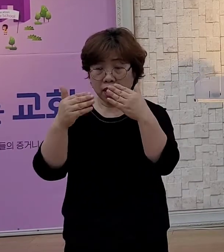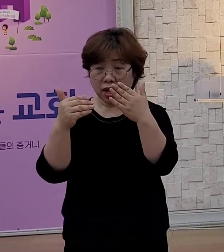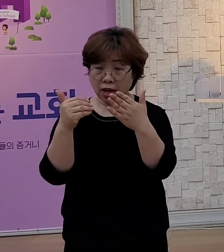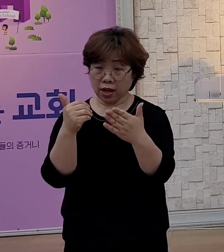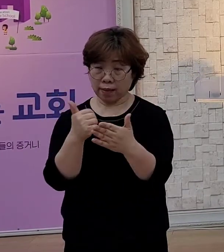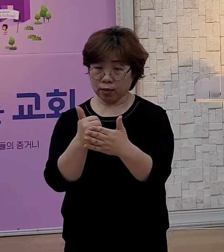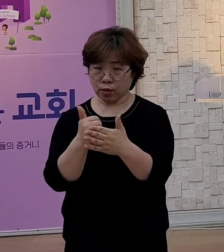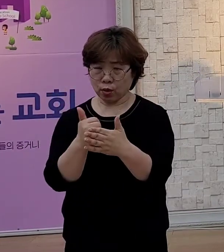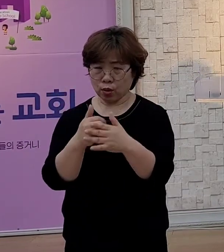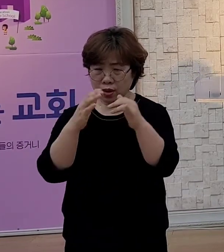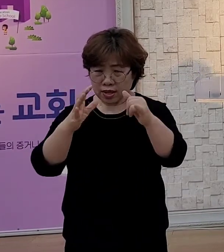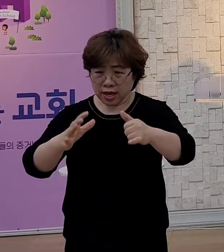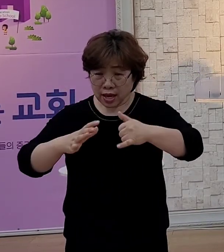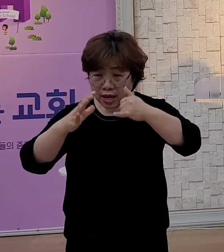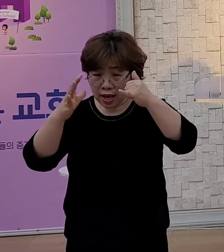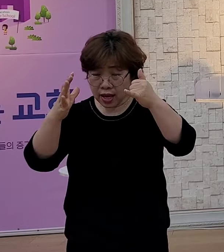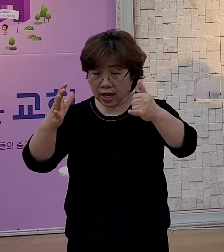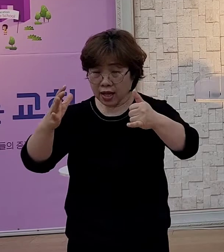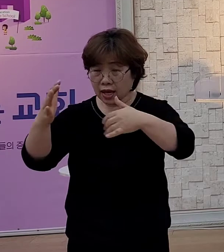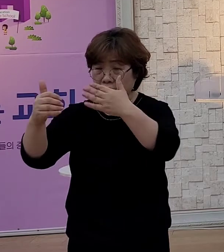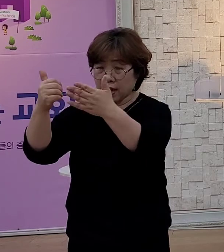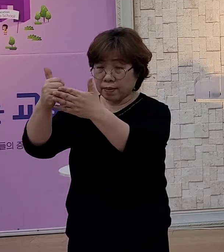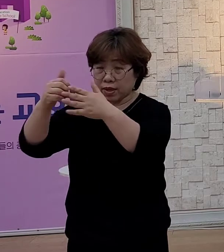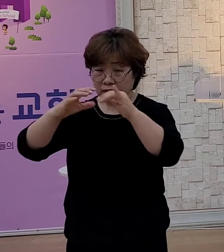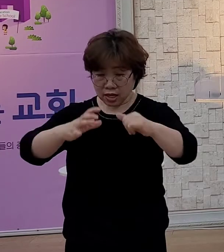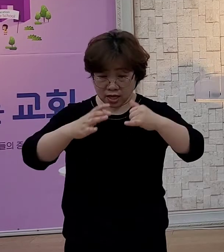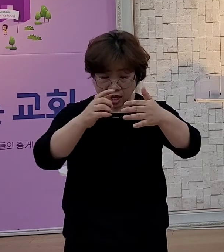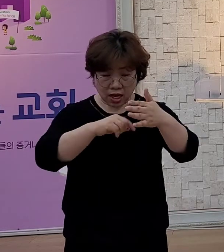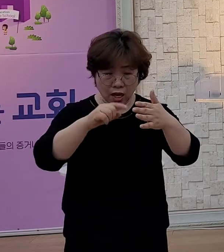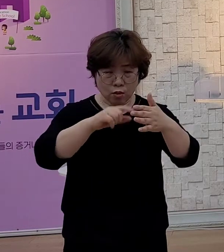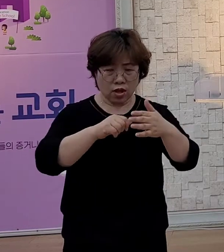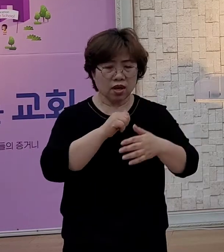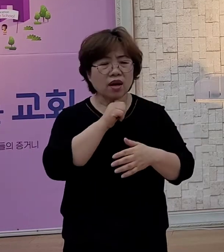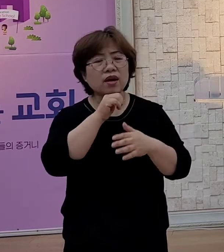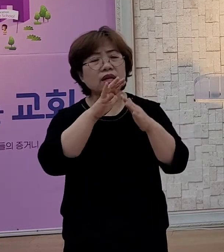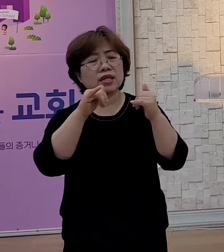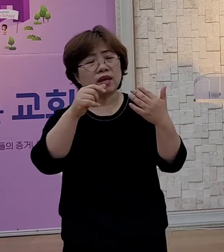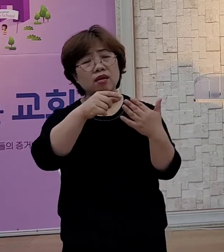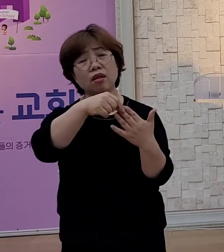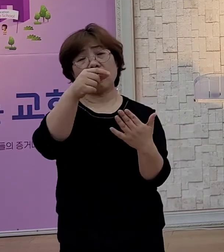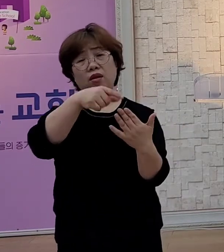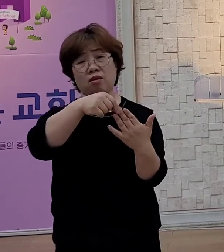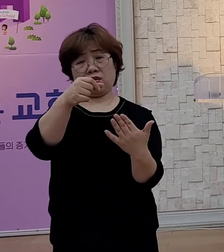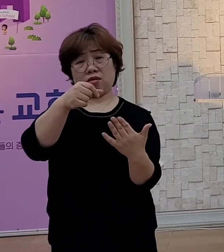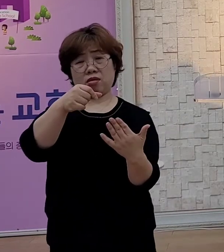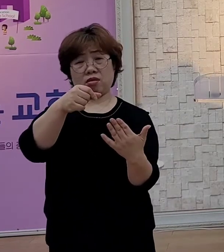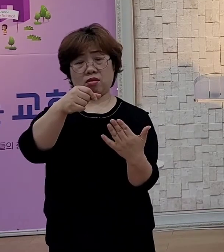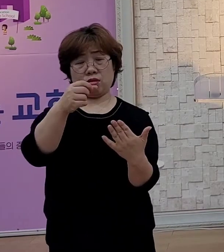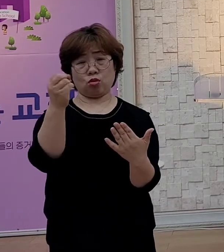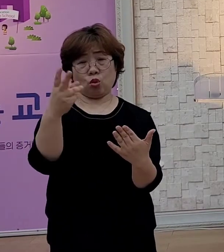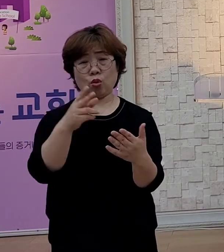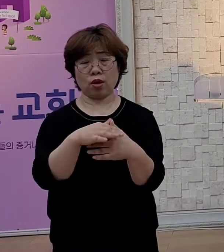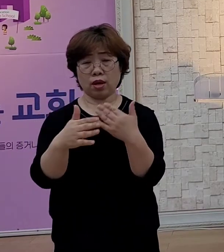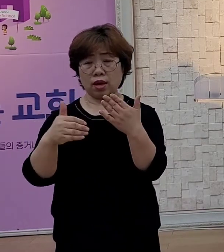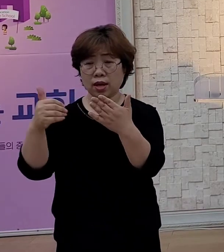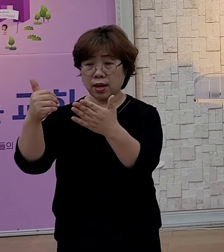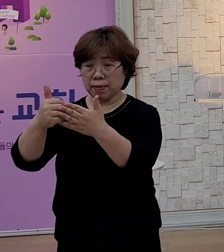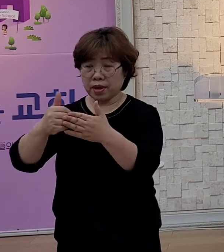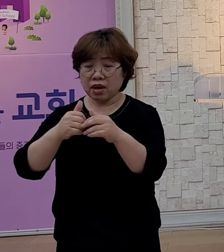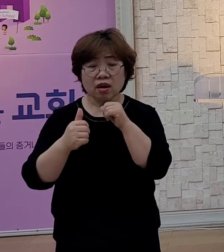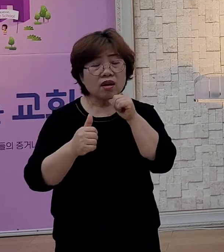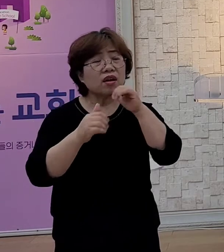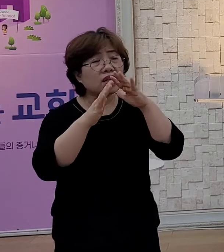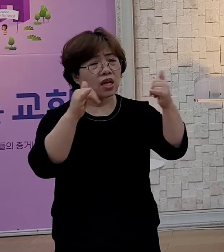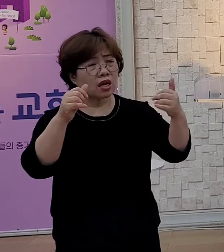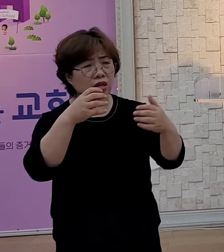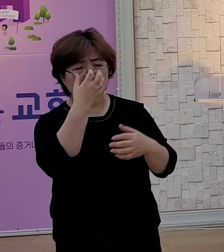하나님도 이 세상에서 말이죠, 이 가난한 자를 택하셨어요. 하나님이 가난한 자를